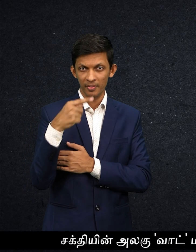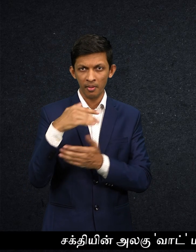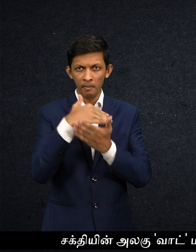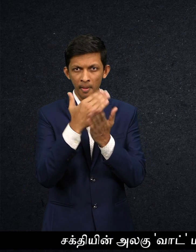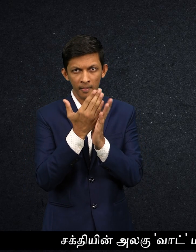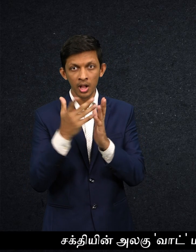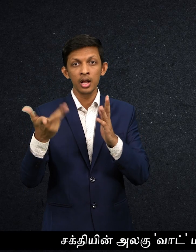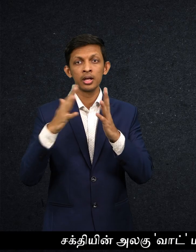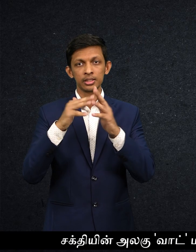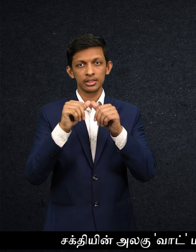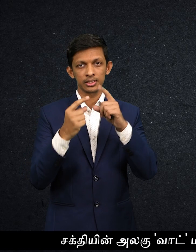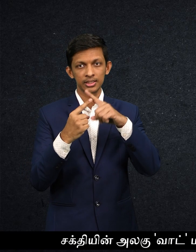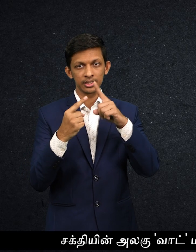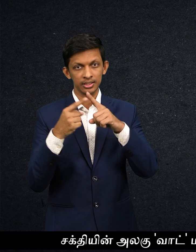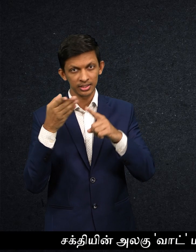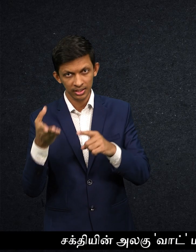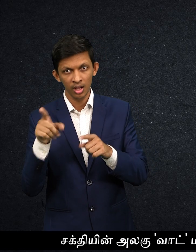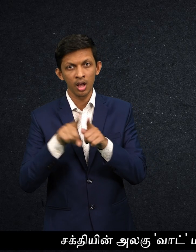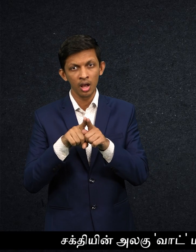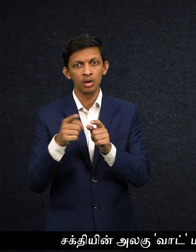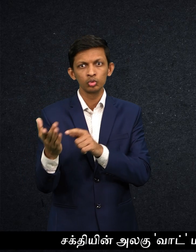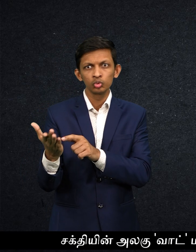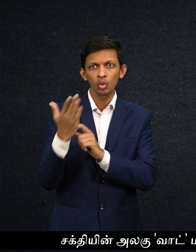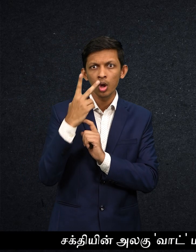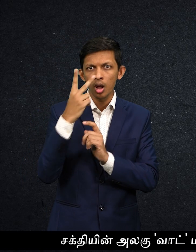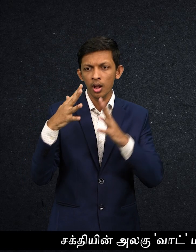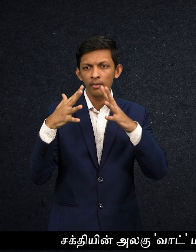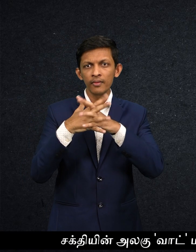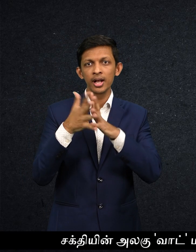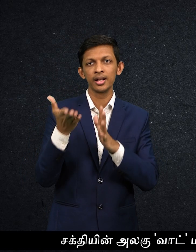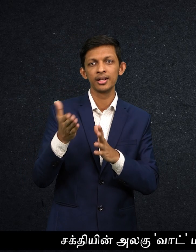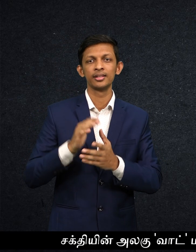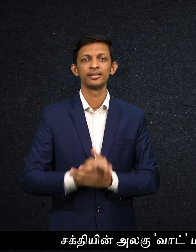சக்தியின் அலகு வாட் மற்றும் இது W குறியீட்டால் குறிக்கப்படுகிறது.